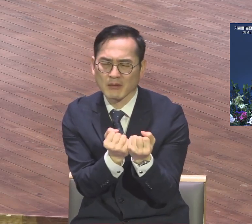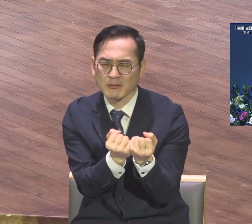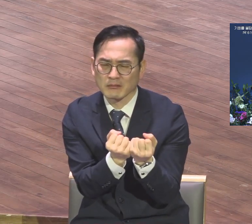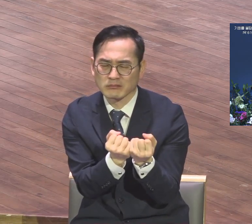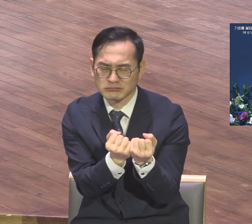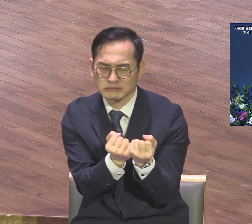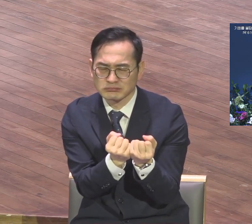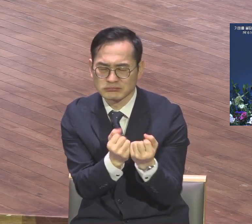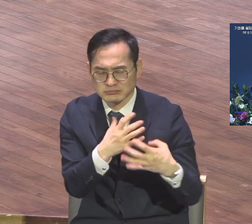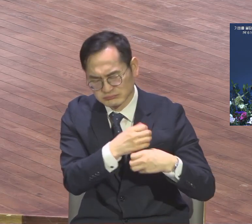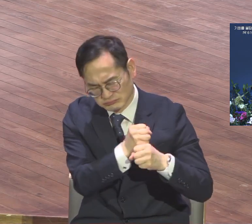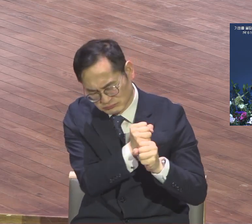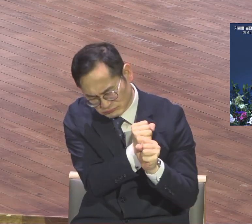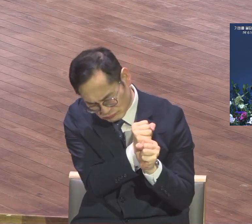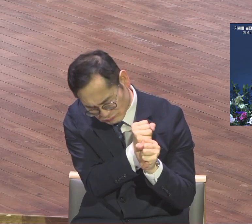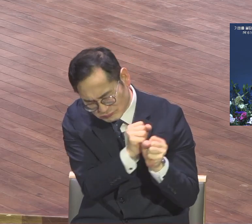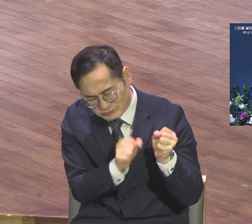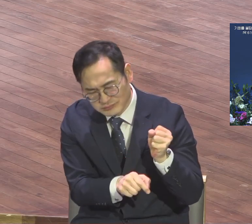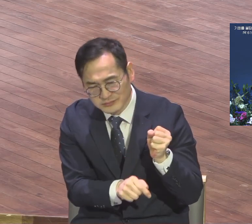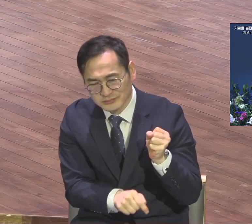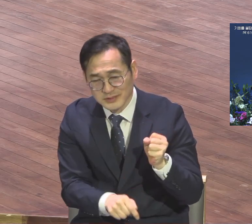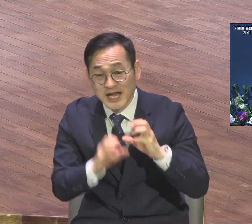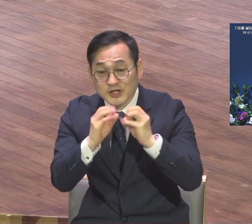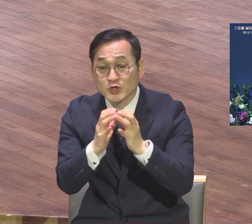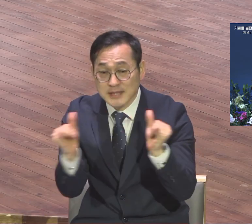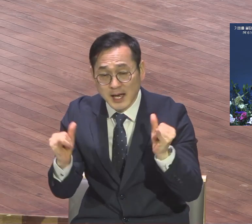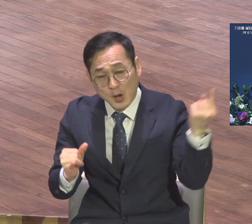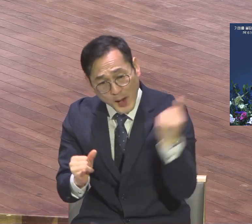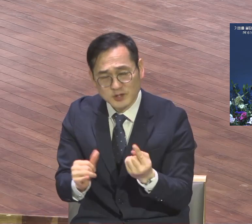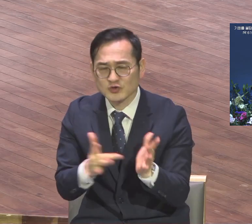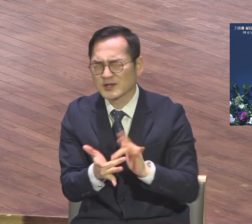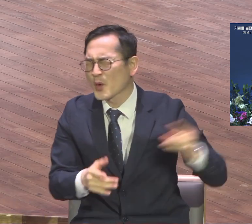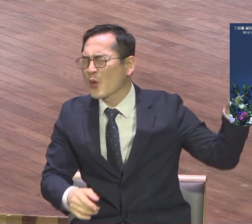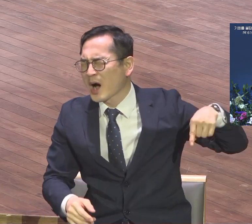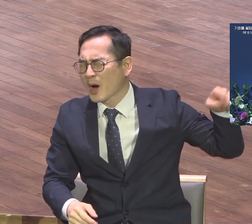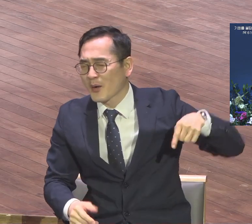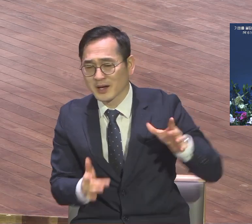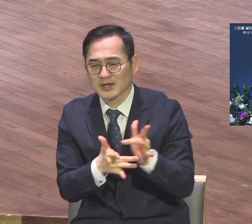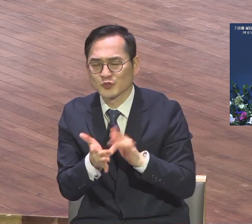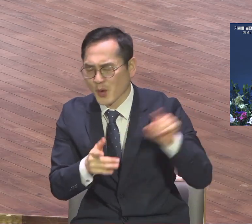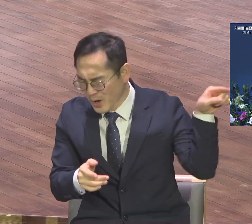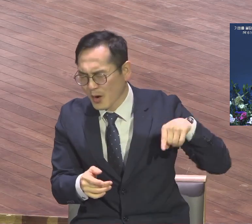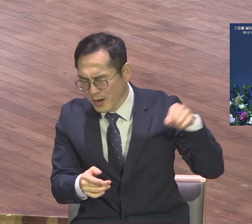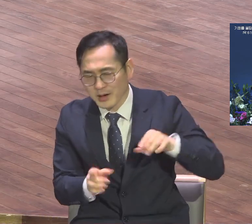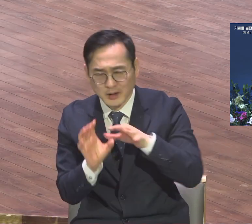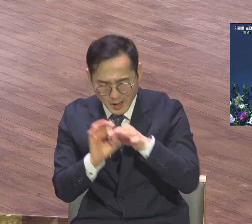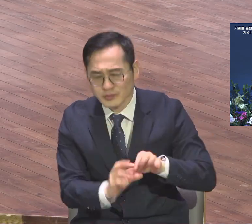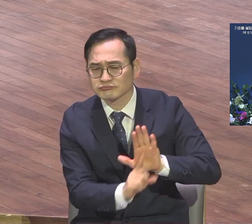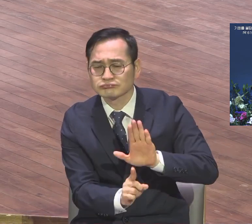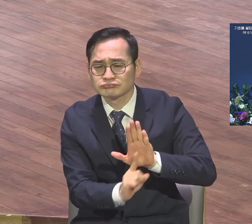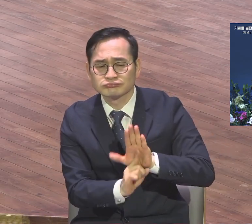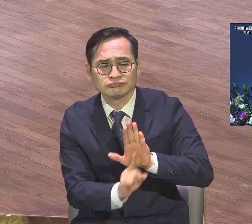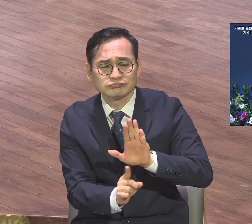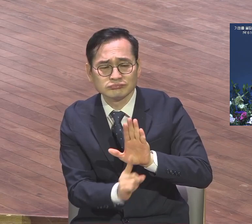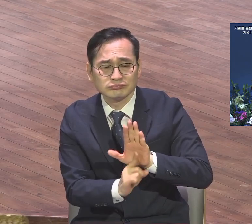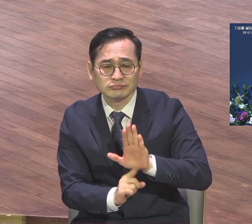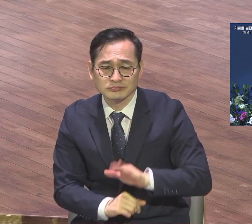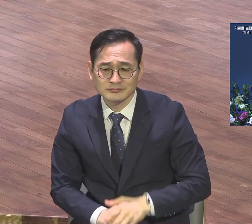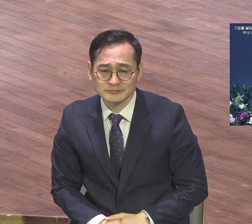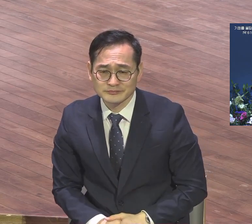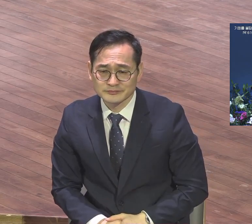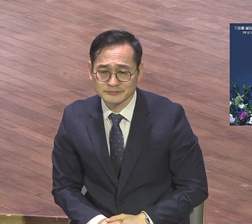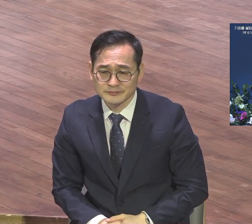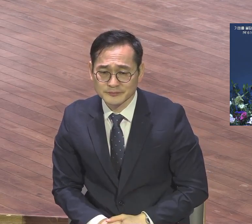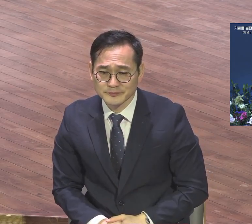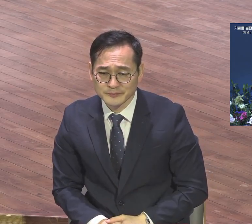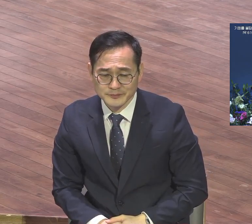선지자들. 그래서 소선지서, 대선지서 그러지요. 선지자들 행계 뭐냐? 예수님이 오신다 그런데 그 마태복음